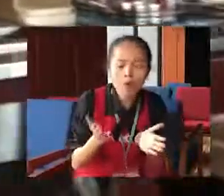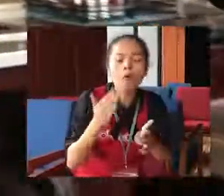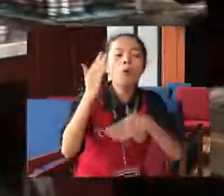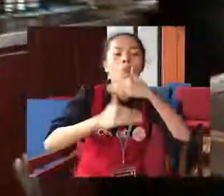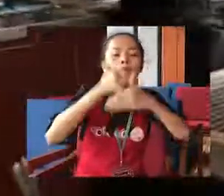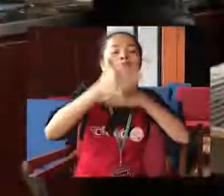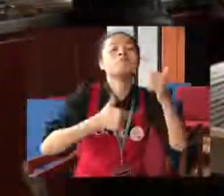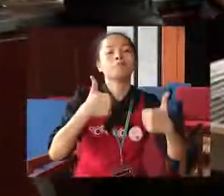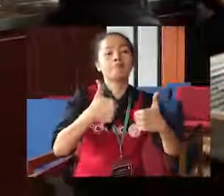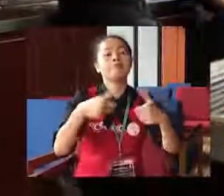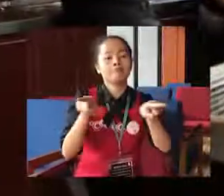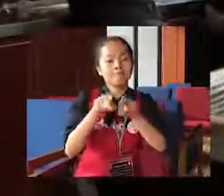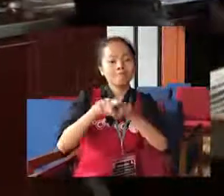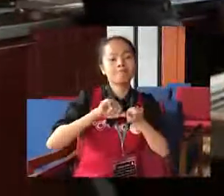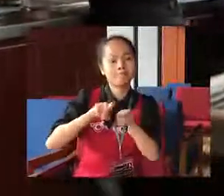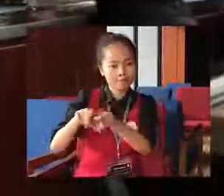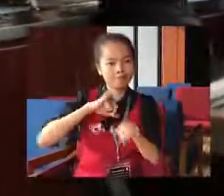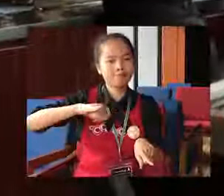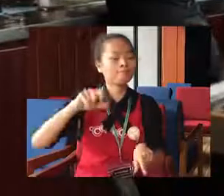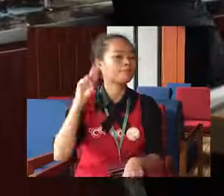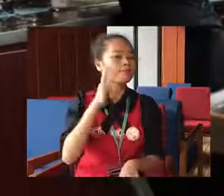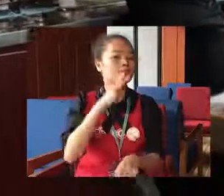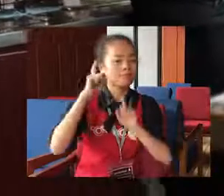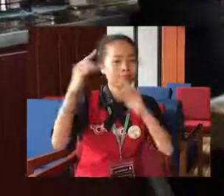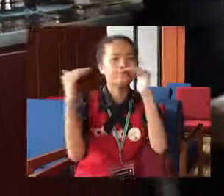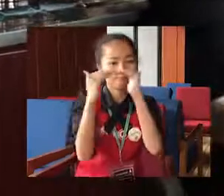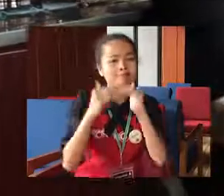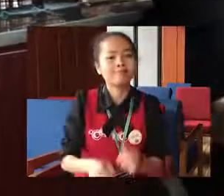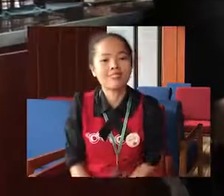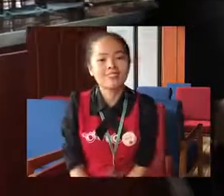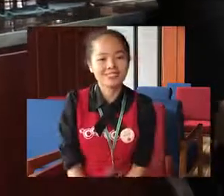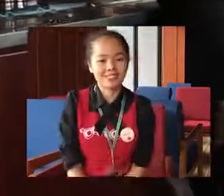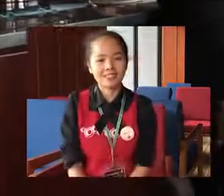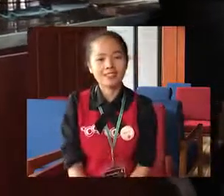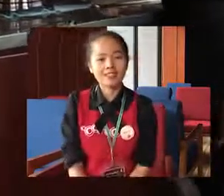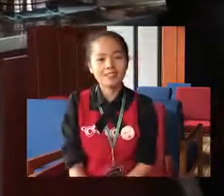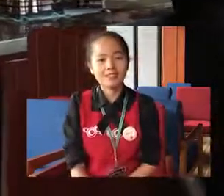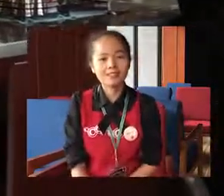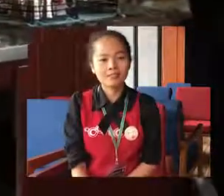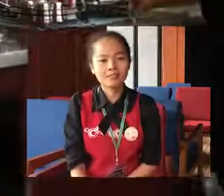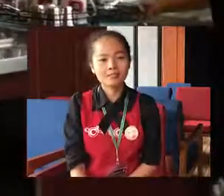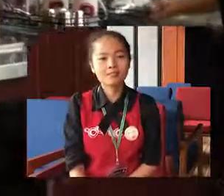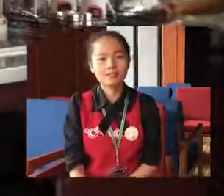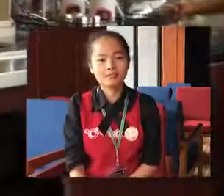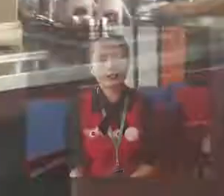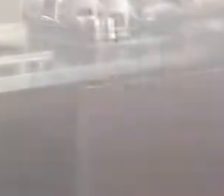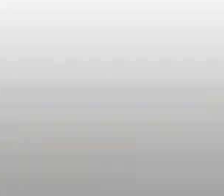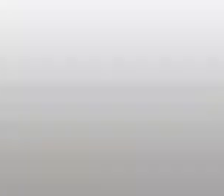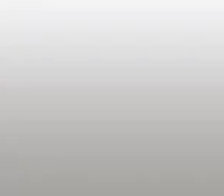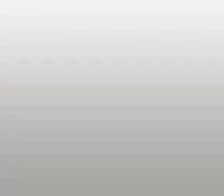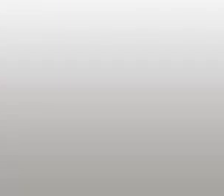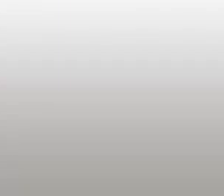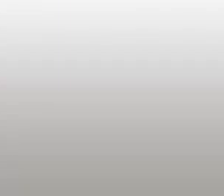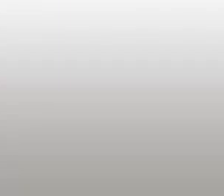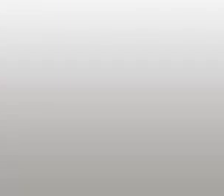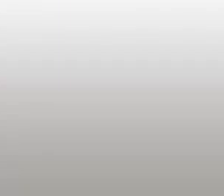គាត់ក៏ព្យាយាមជួយខ្ញុំដែរហើយបន្តមកទៀតគឺយើងបានសហការគ្នាគឺយើងរៀនពីគ្នាទៅវិញទៅមកគឺមានភាពប្រសើរឡើងវិញ